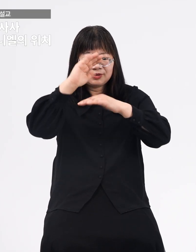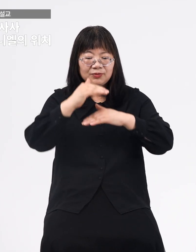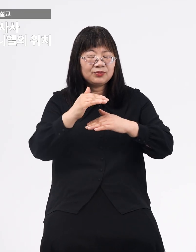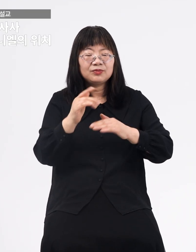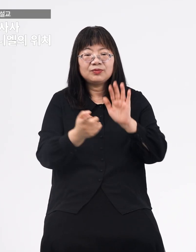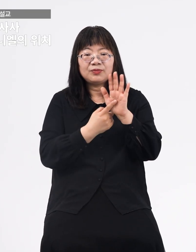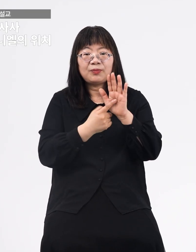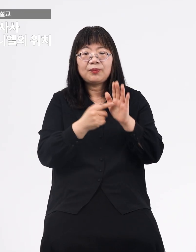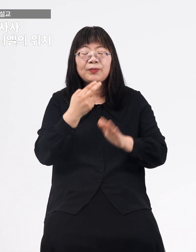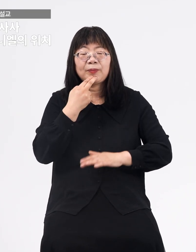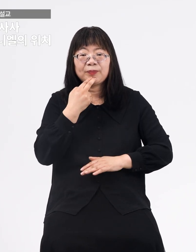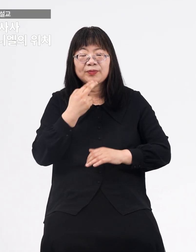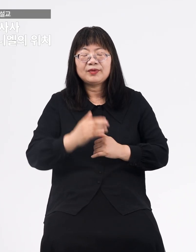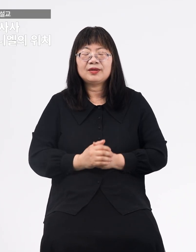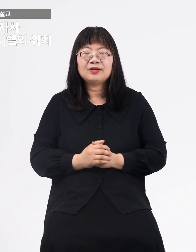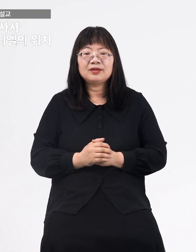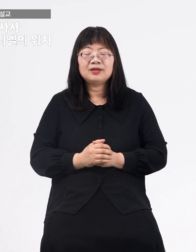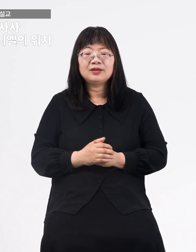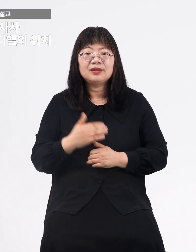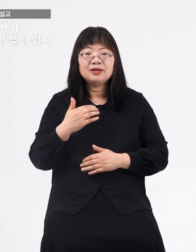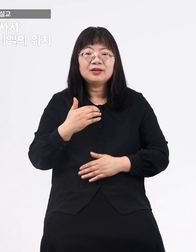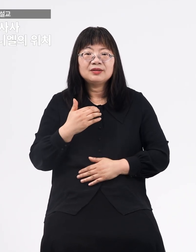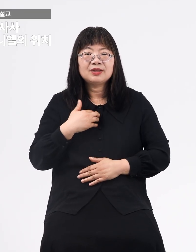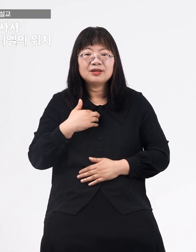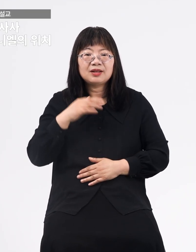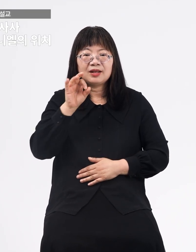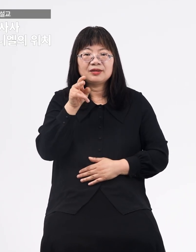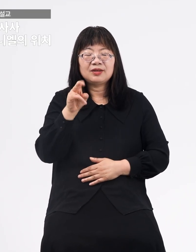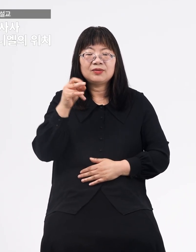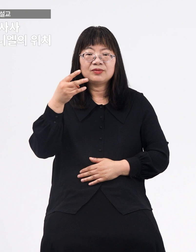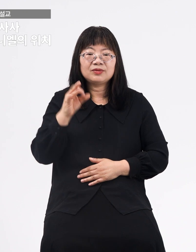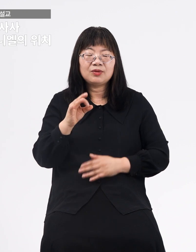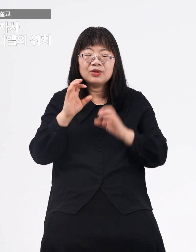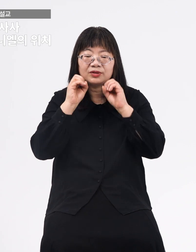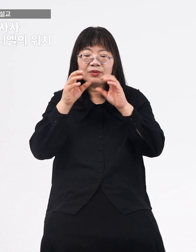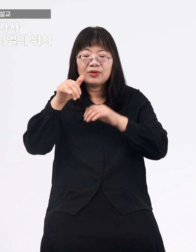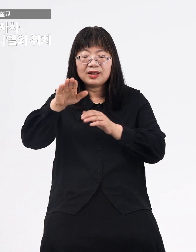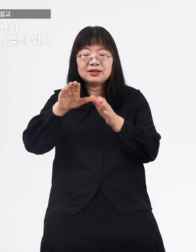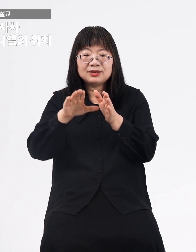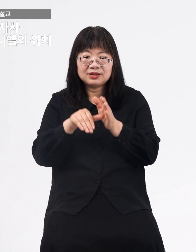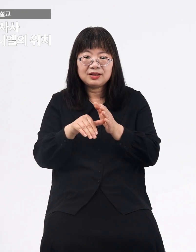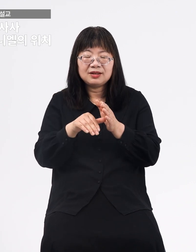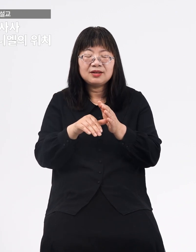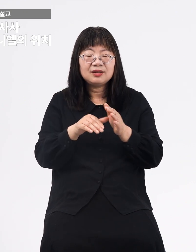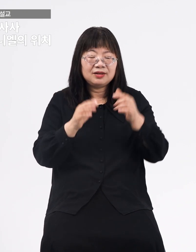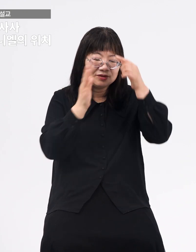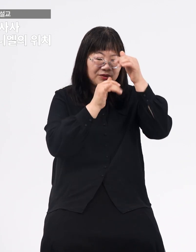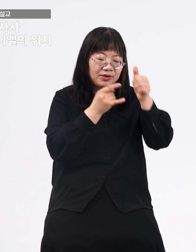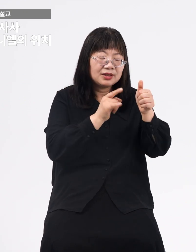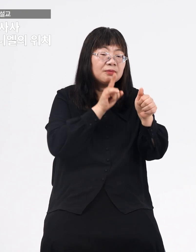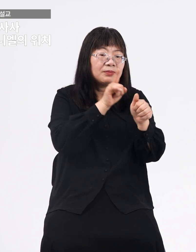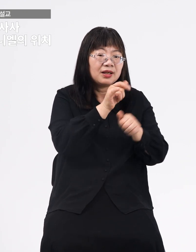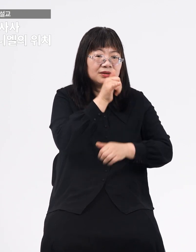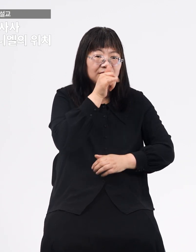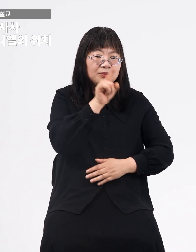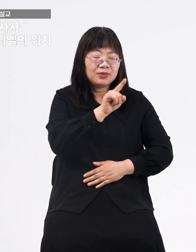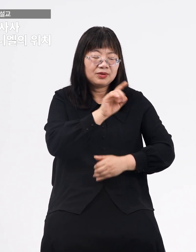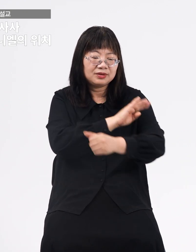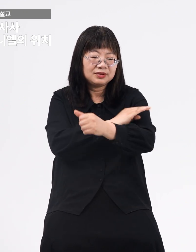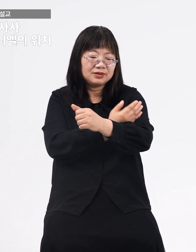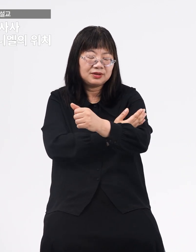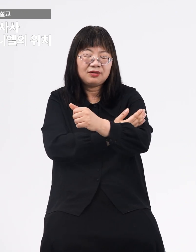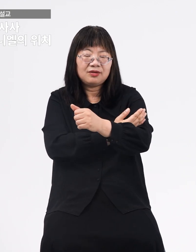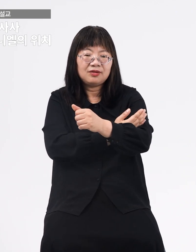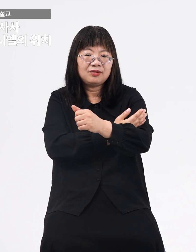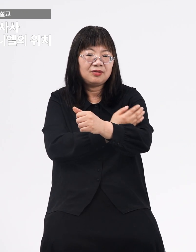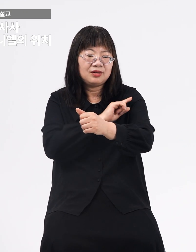않습니다. 제가 영동 선교 가서 우리 청년들에게, 성도들에게 이런 말씀을 드렸어요. 능력과 자격은